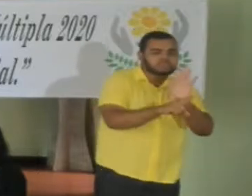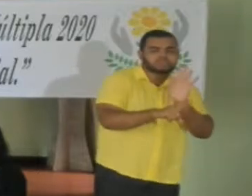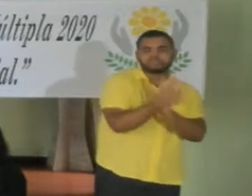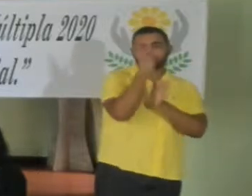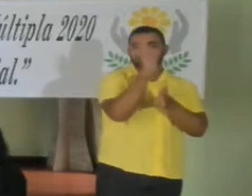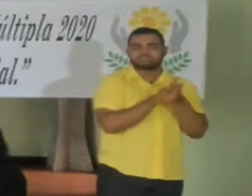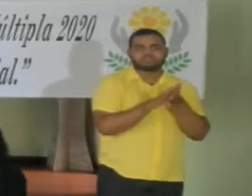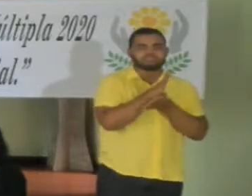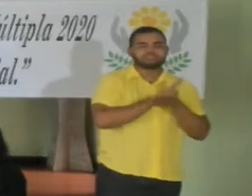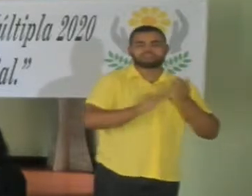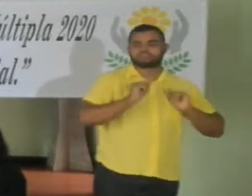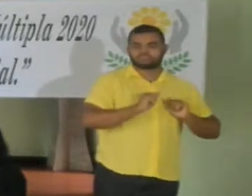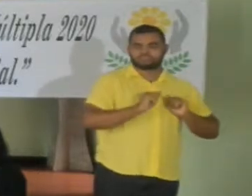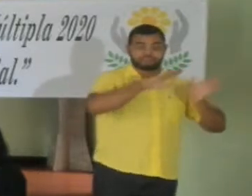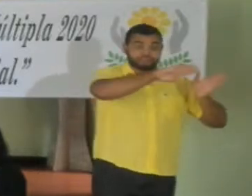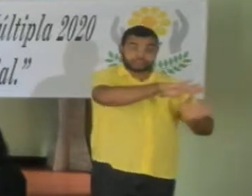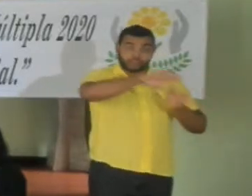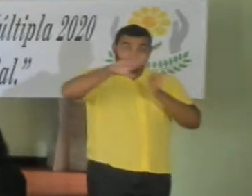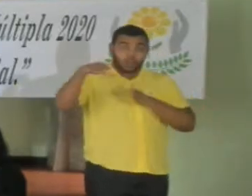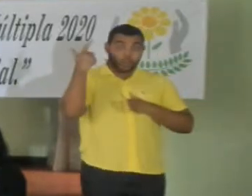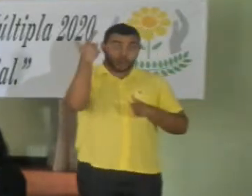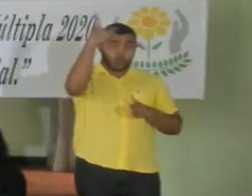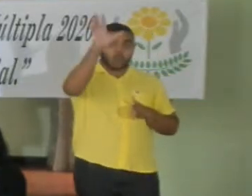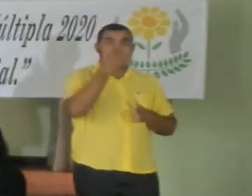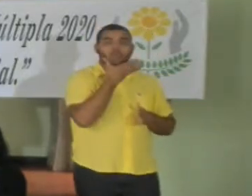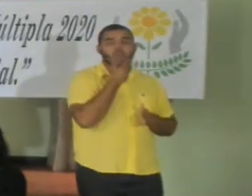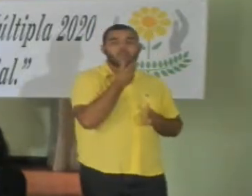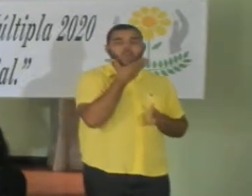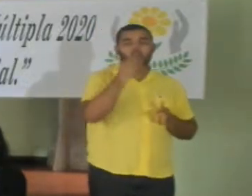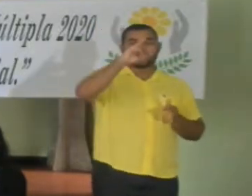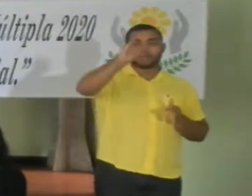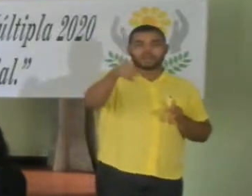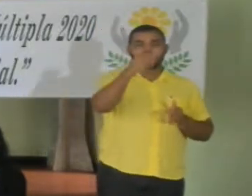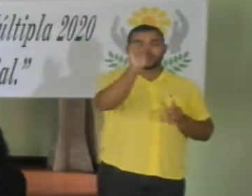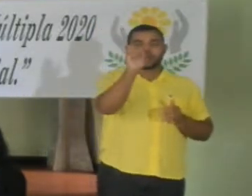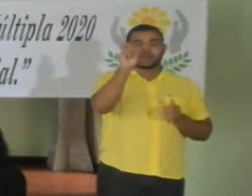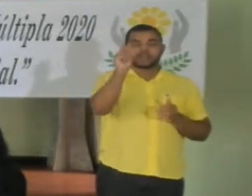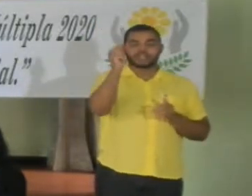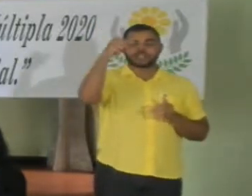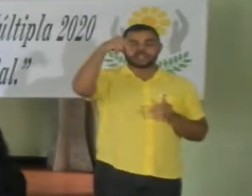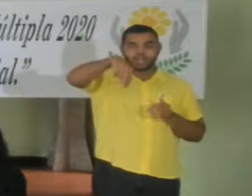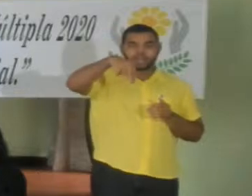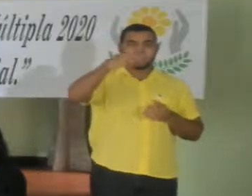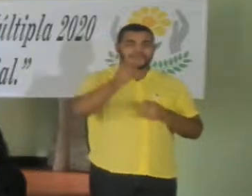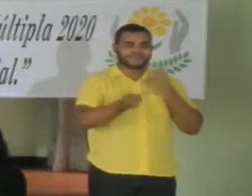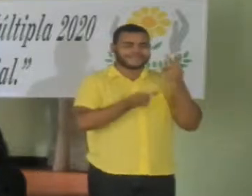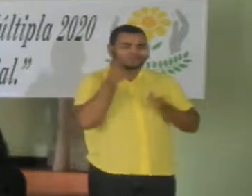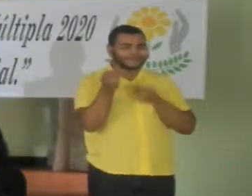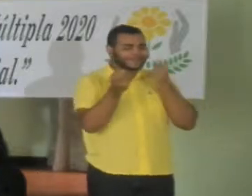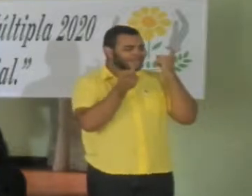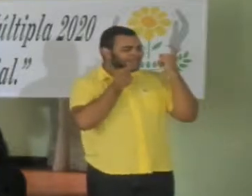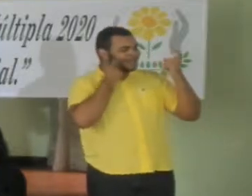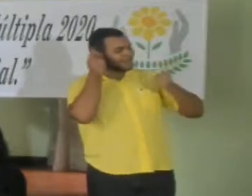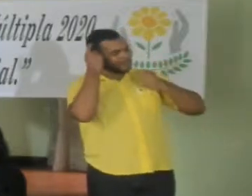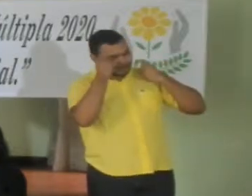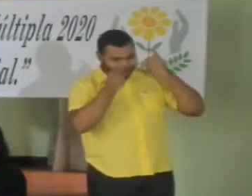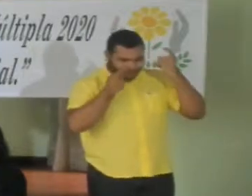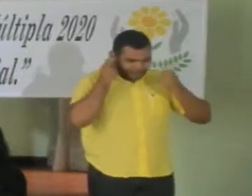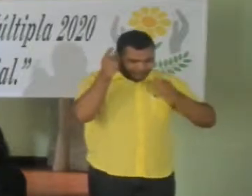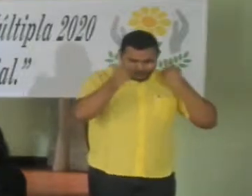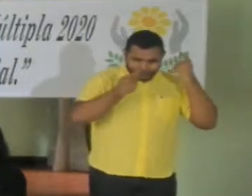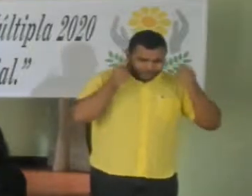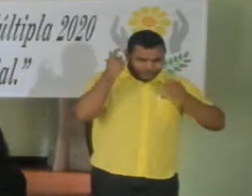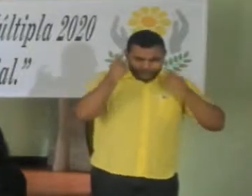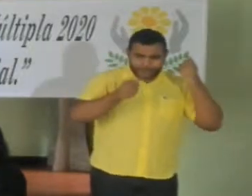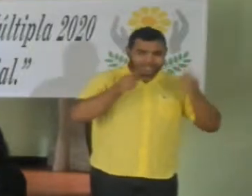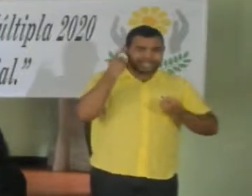Né? Outra colocação aqui é do usuário Geraldo Barbosa. Ele manifesta sua preocupação em relação ao voto